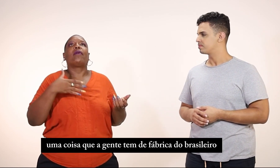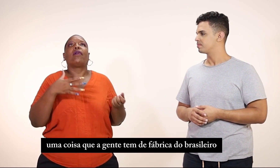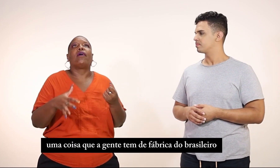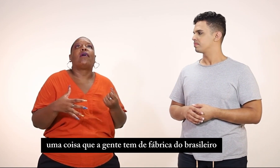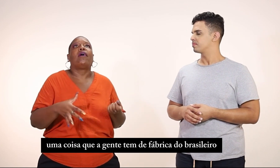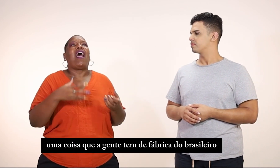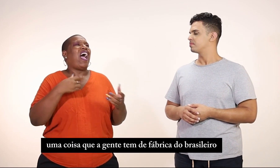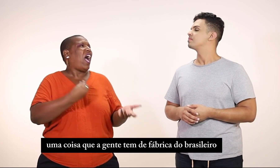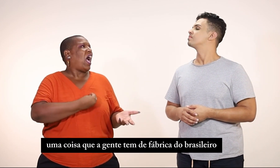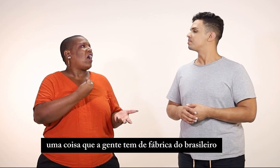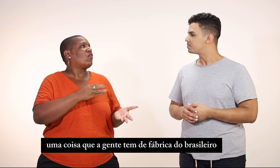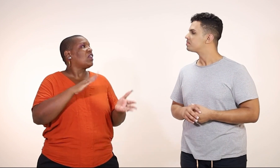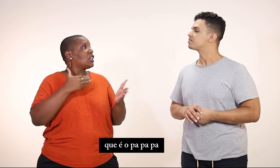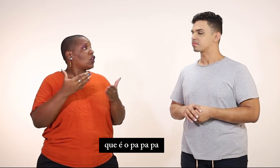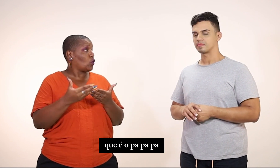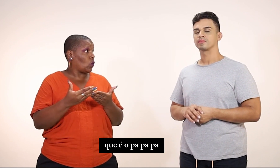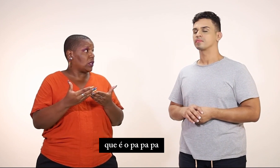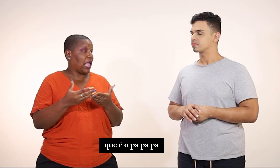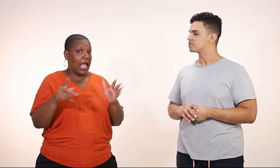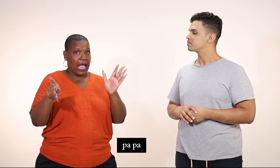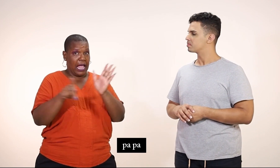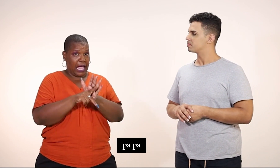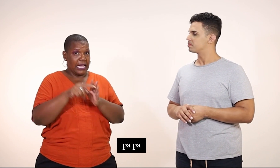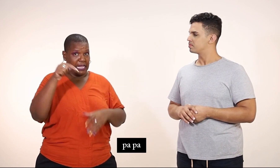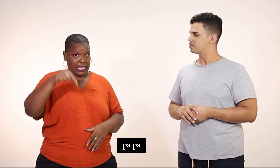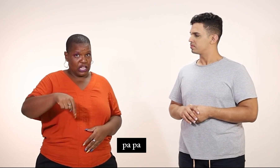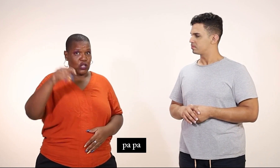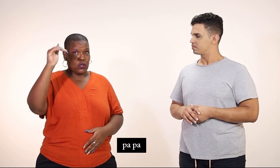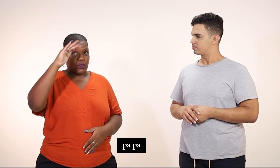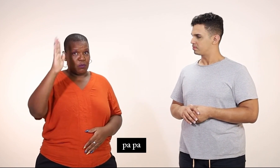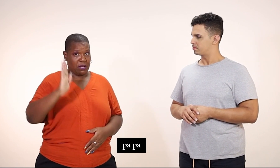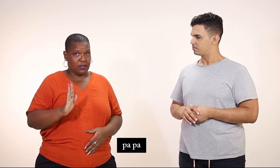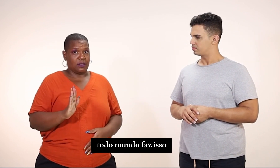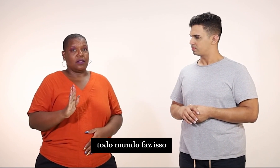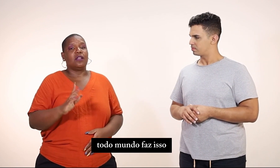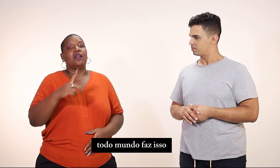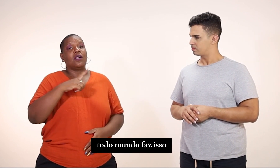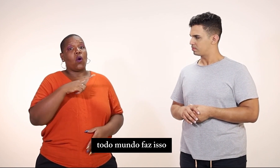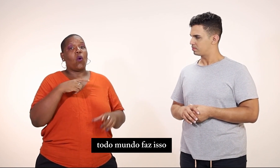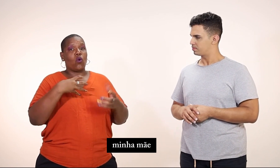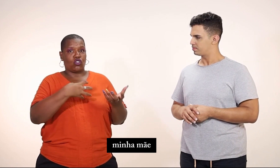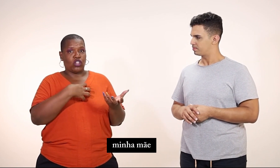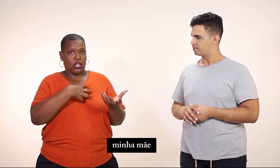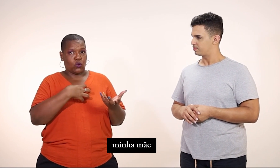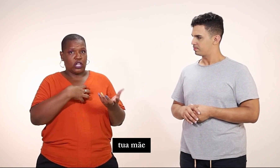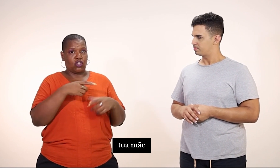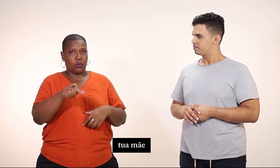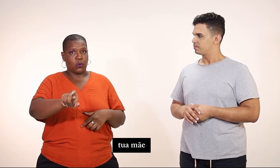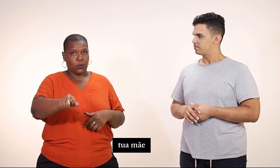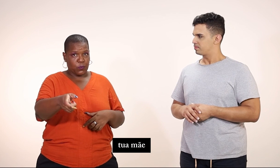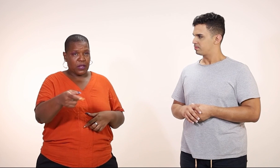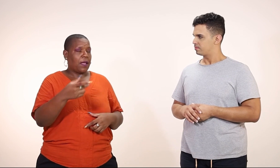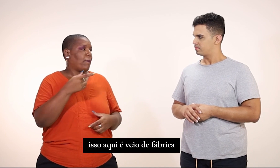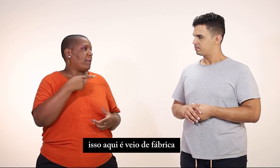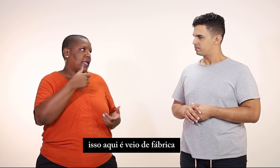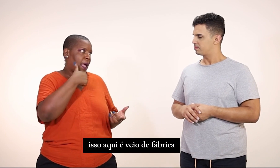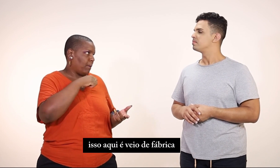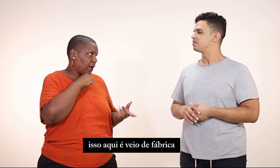tem de fábrica do brasileiro, que é o pá, pá, pá, pá, pá. Todo mundo faz isso. Minha mãe, tua mãe. Isso aqui veio